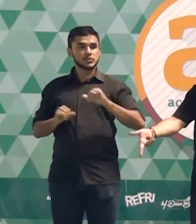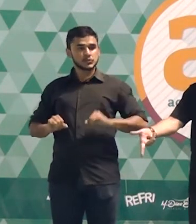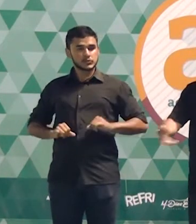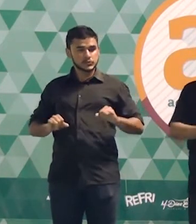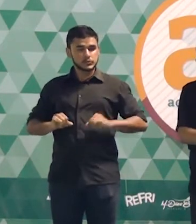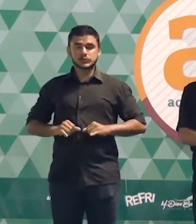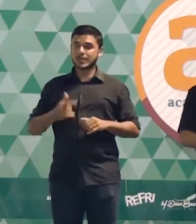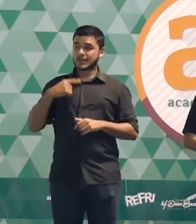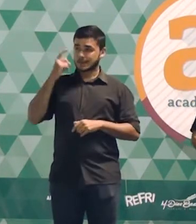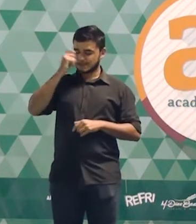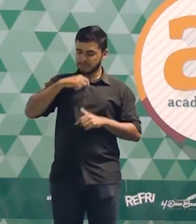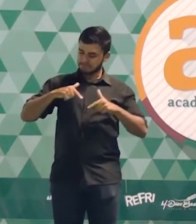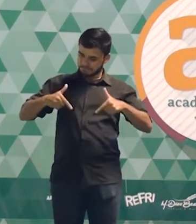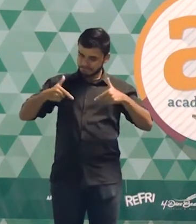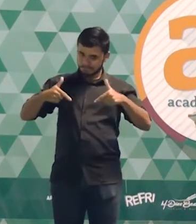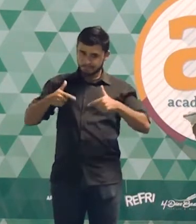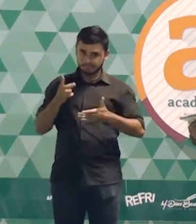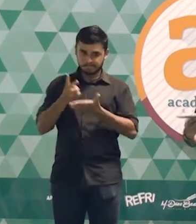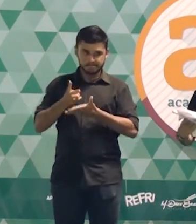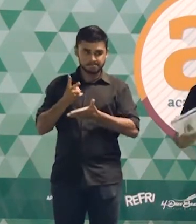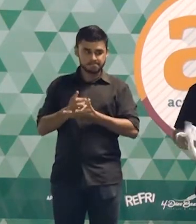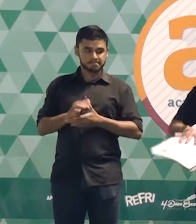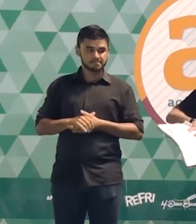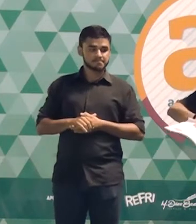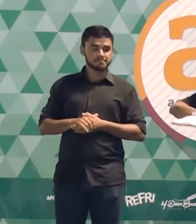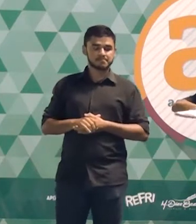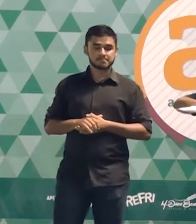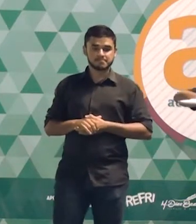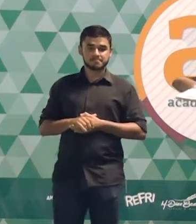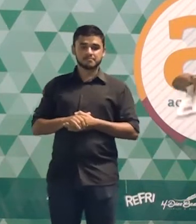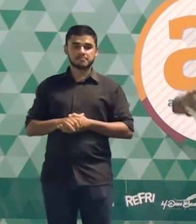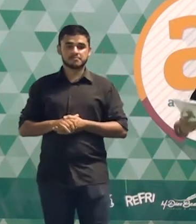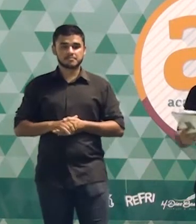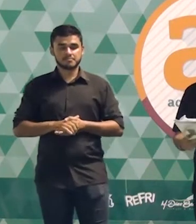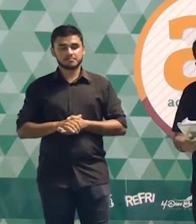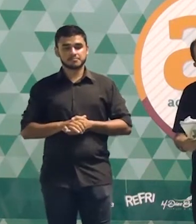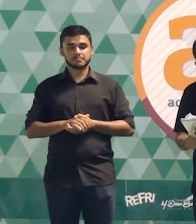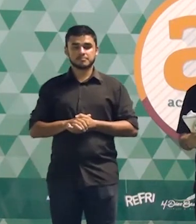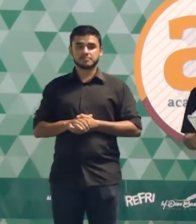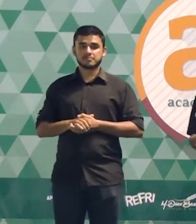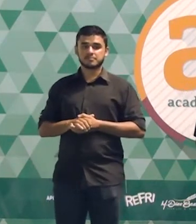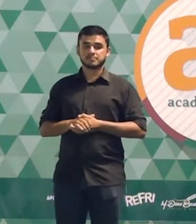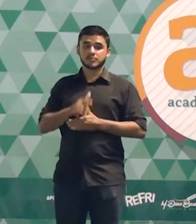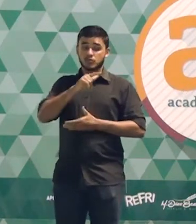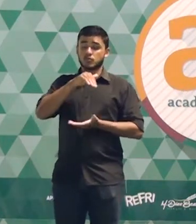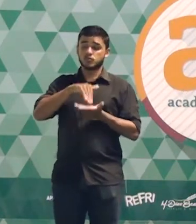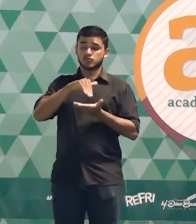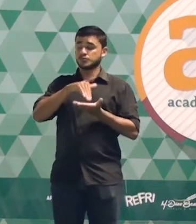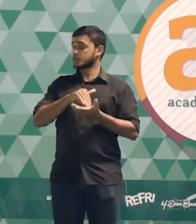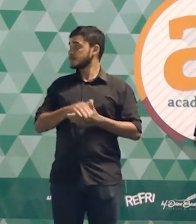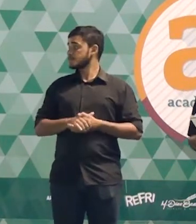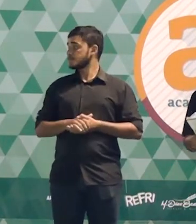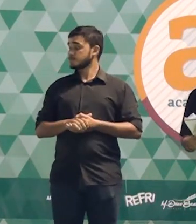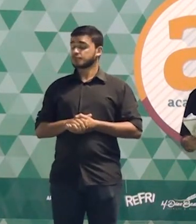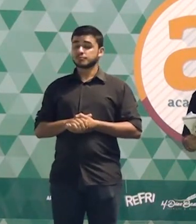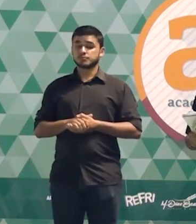mas resistência. Tá certo. Vamos ver aqui, talvez a nossa última questão.